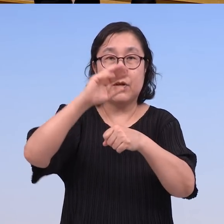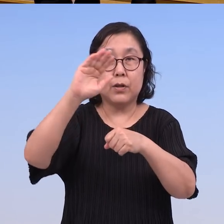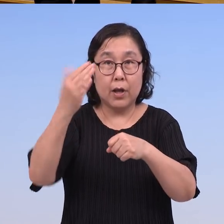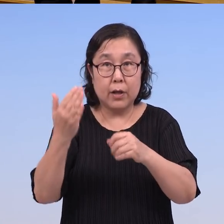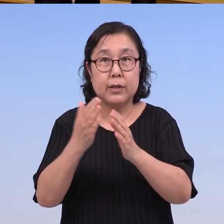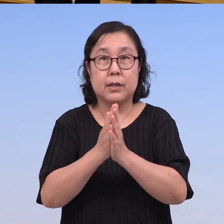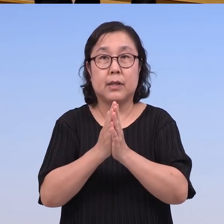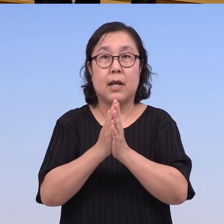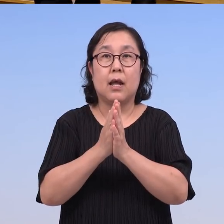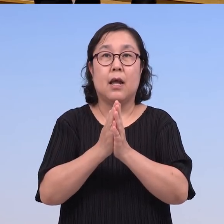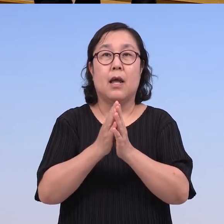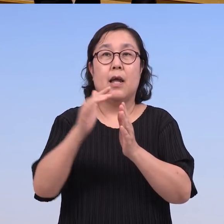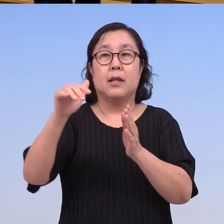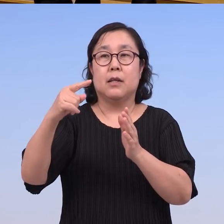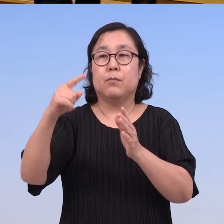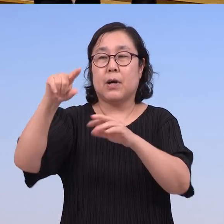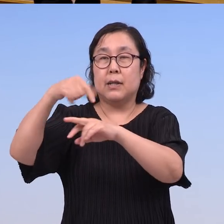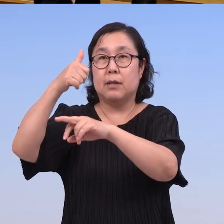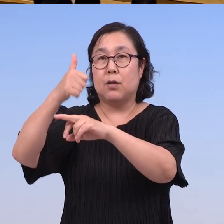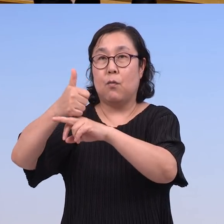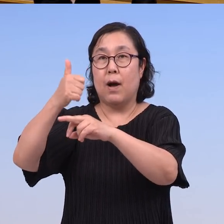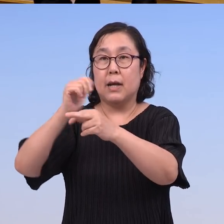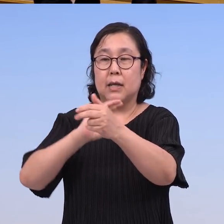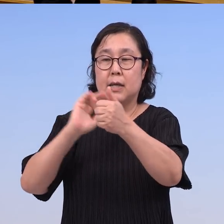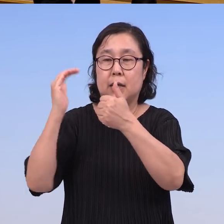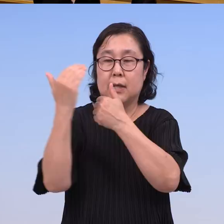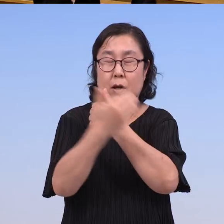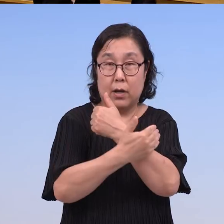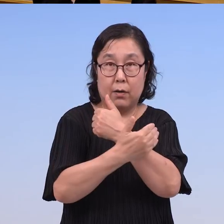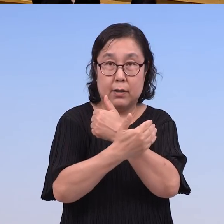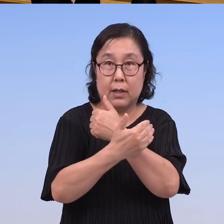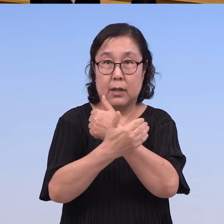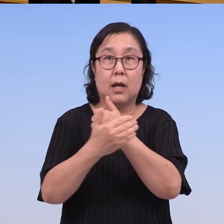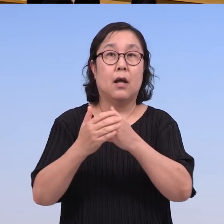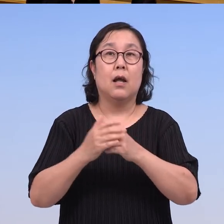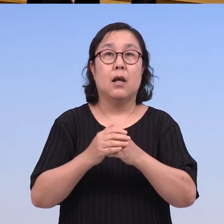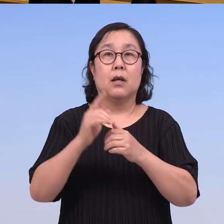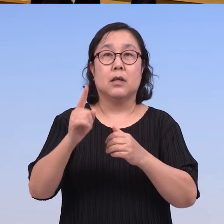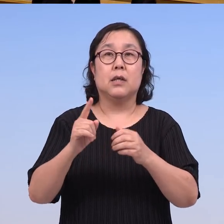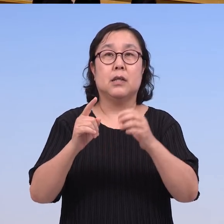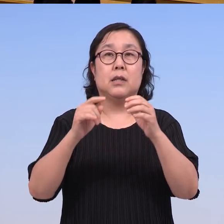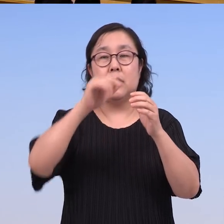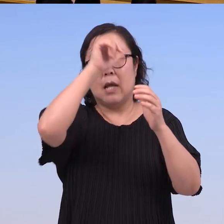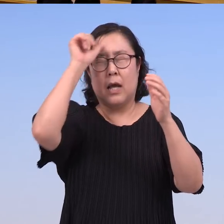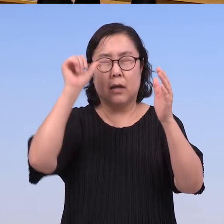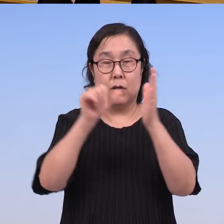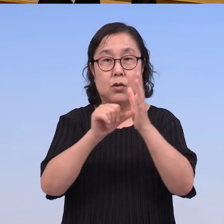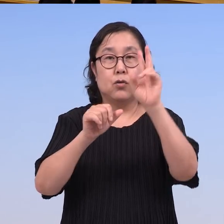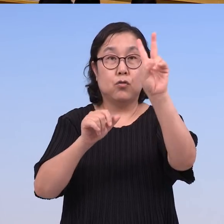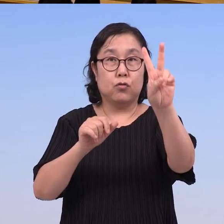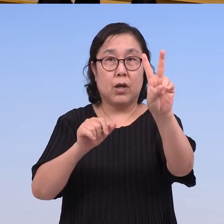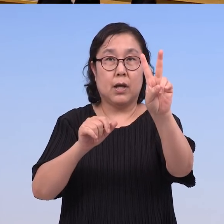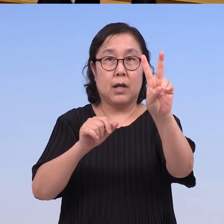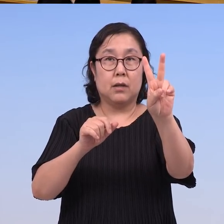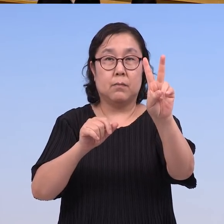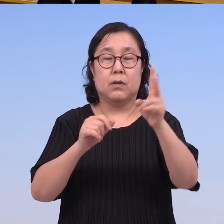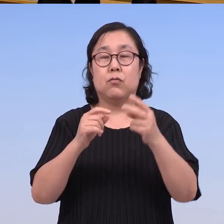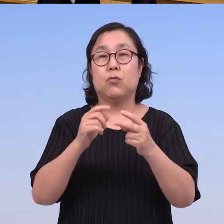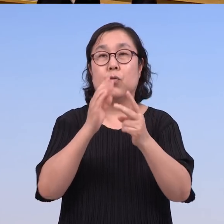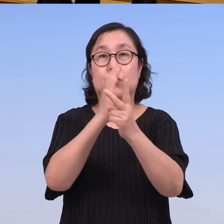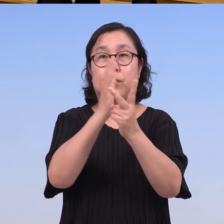에워쌌더니, 여러분, 이건 역사를 풀어선 객관적인 서술이에요. 인생은 두 종류예요. 1절만 있는